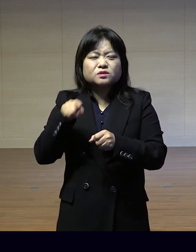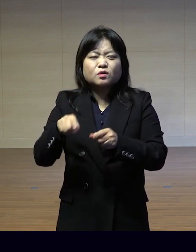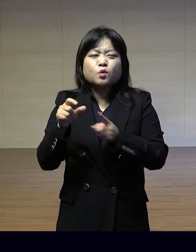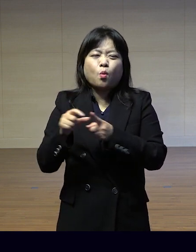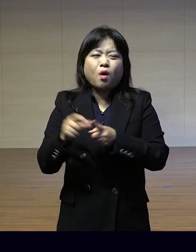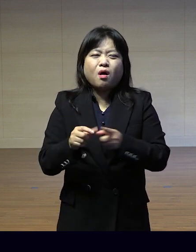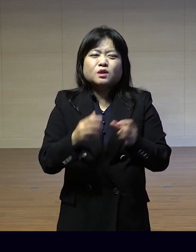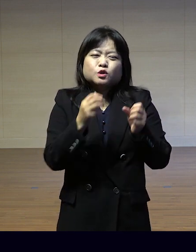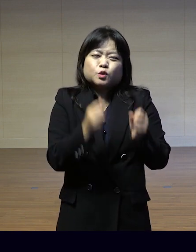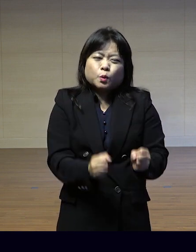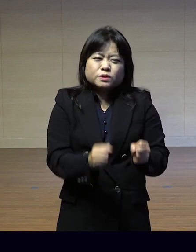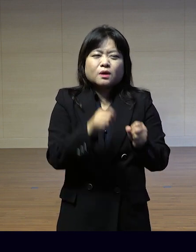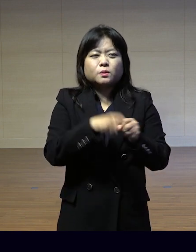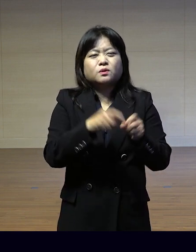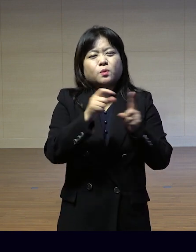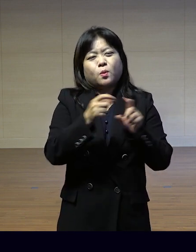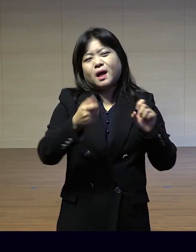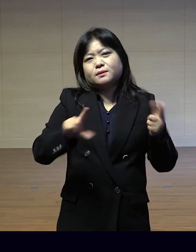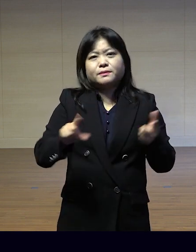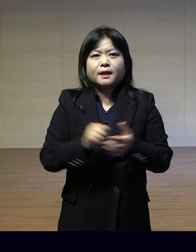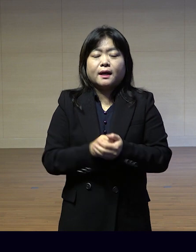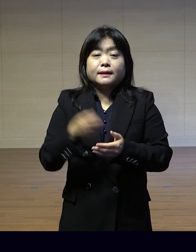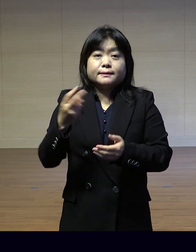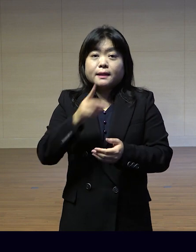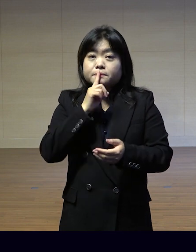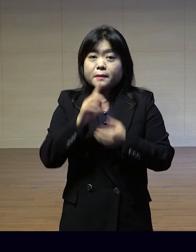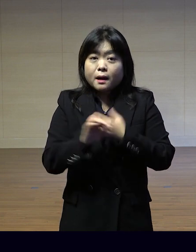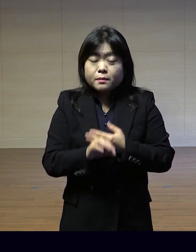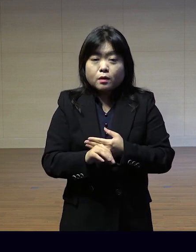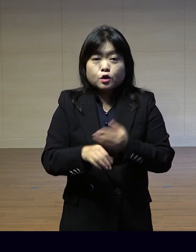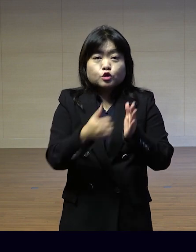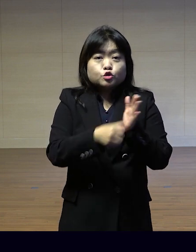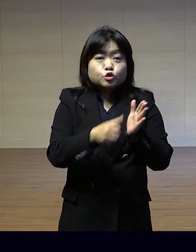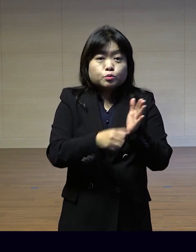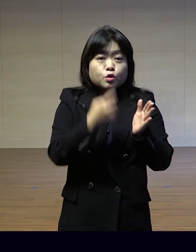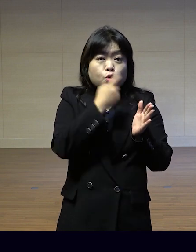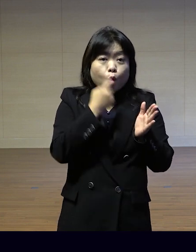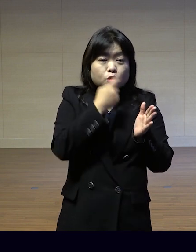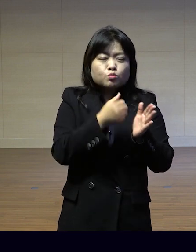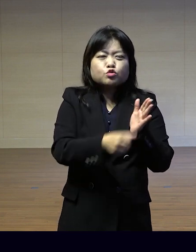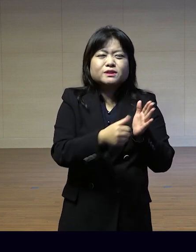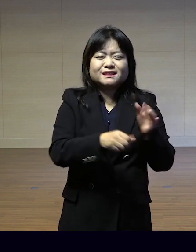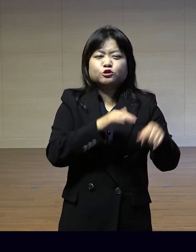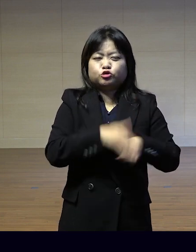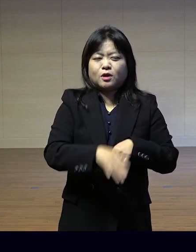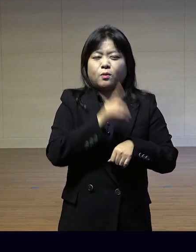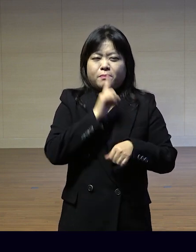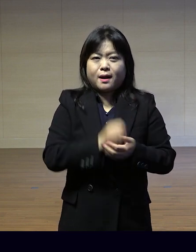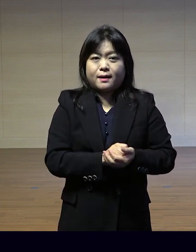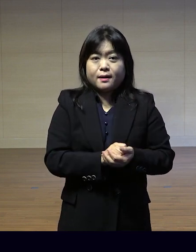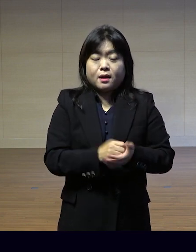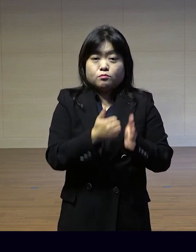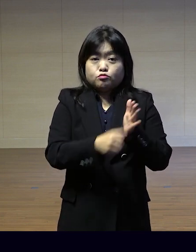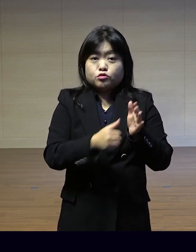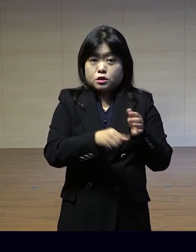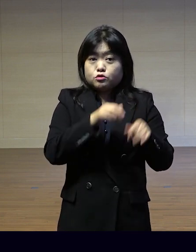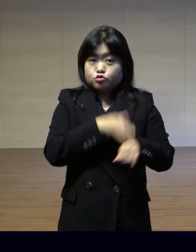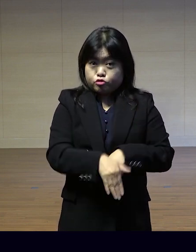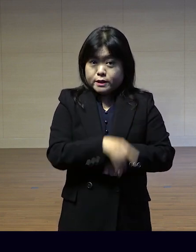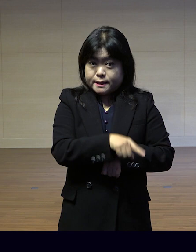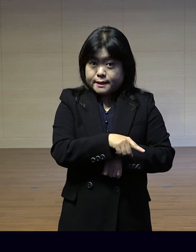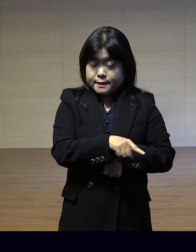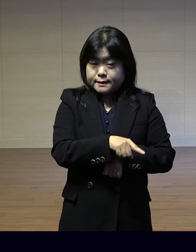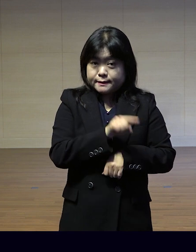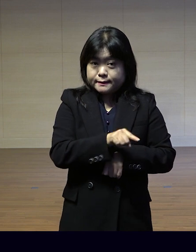용어가 아닙니다. 그래서 제가 약간 달리 말씀드려 보면은 유물론 물질주의라고 하는데 머티리얼리즘